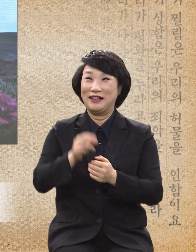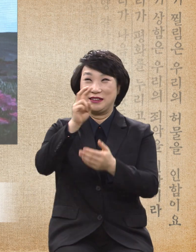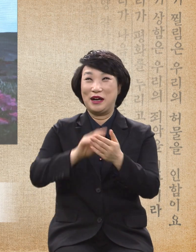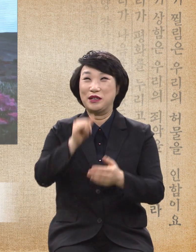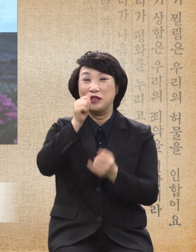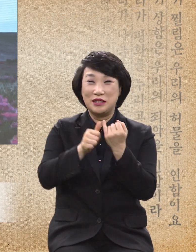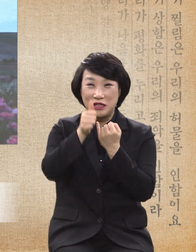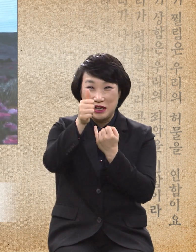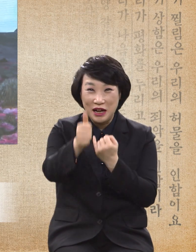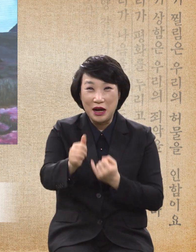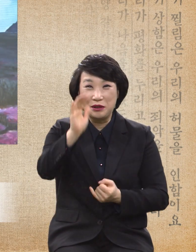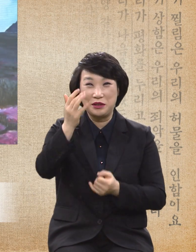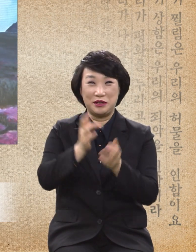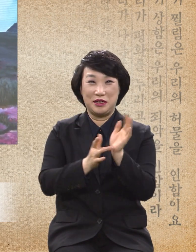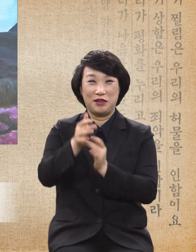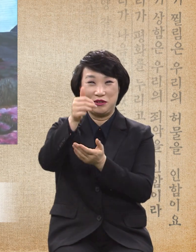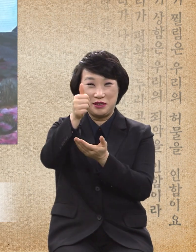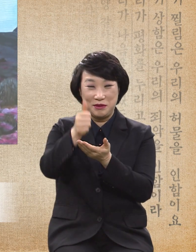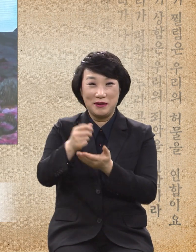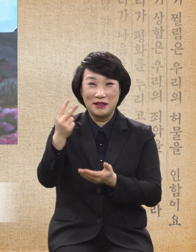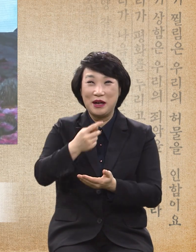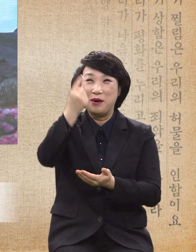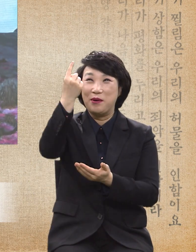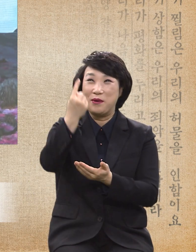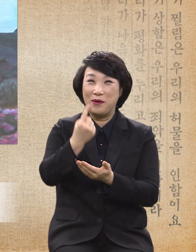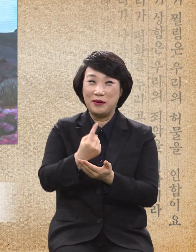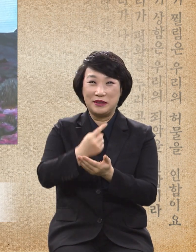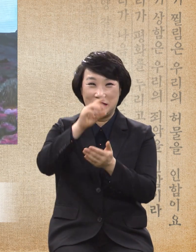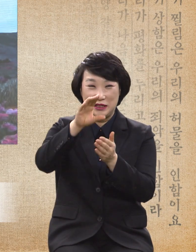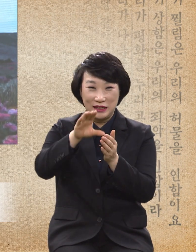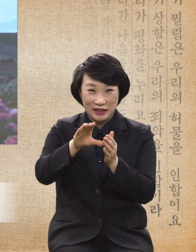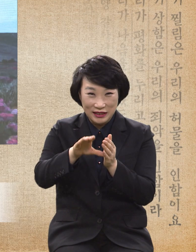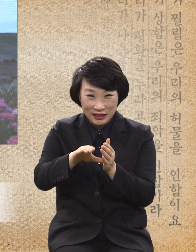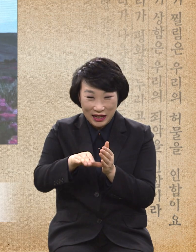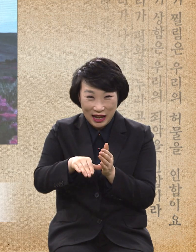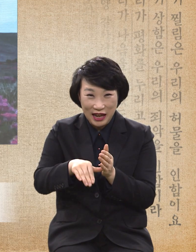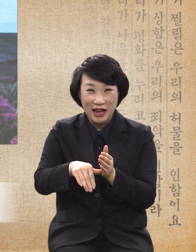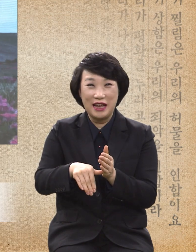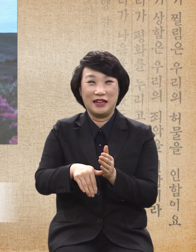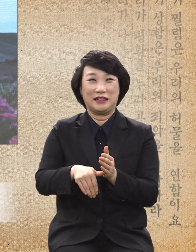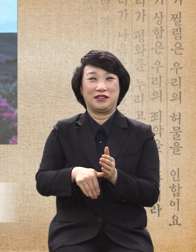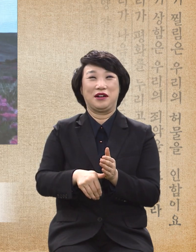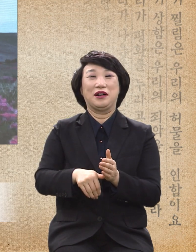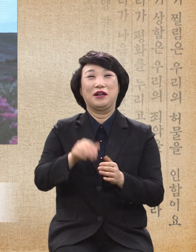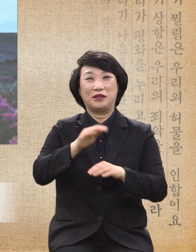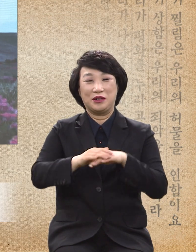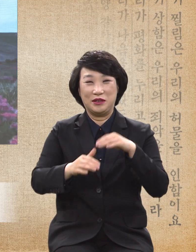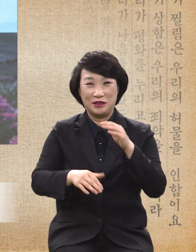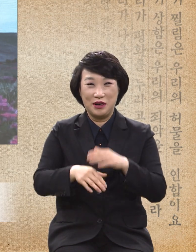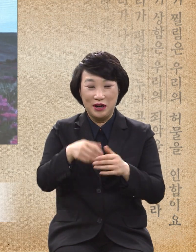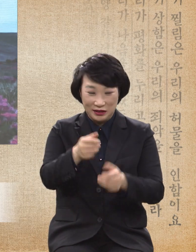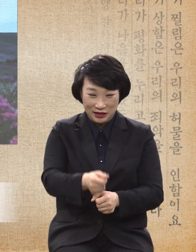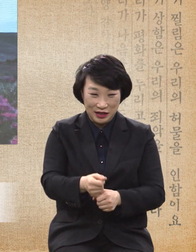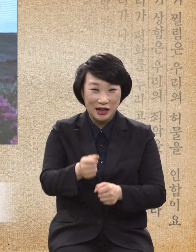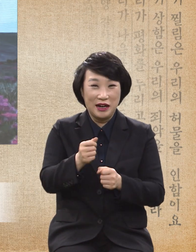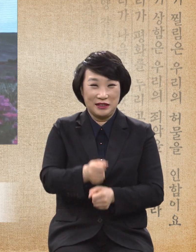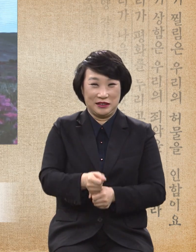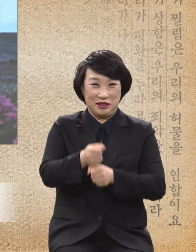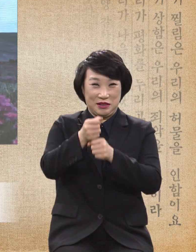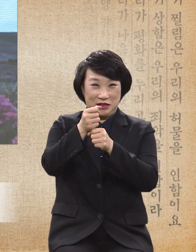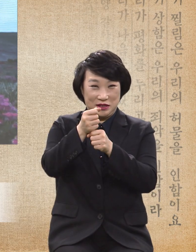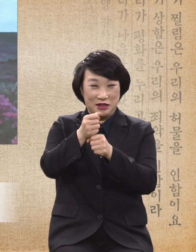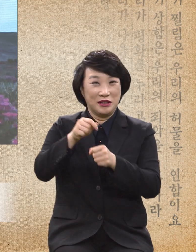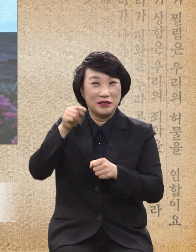신랑 대신 예수께서 다시 오실 때 손에 들고